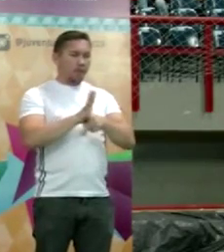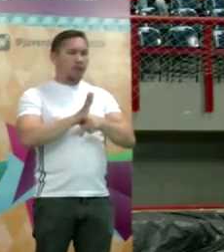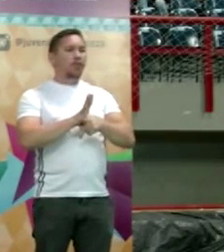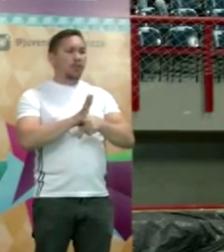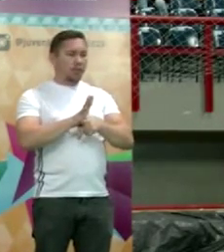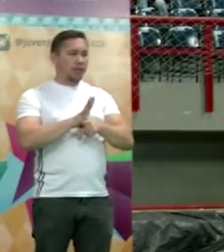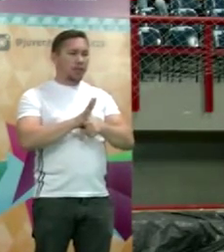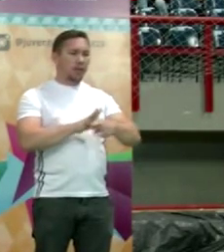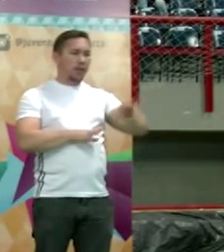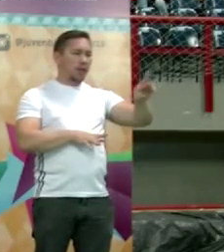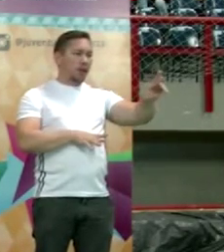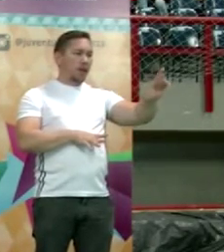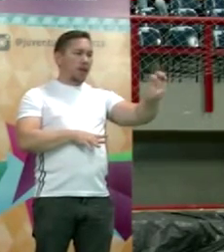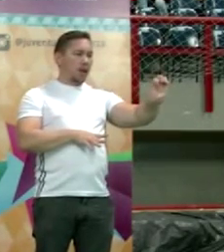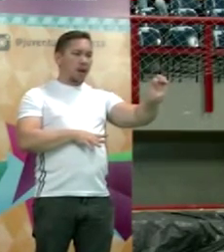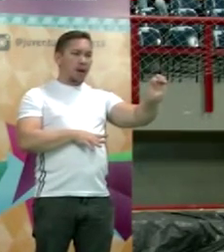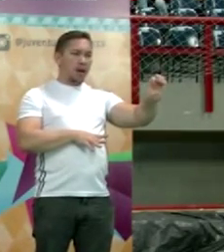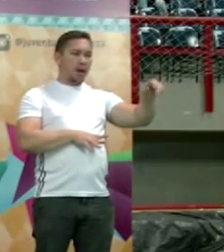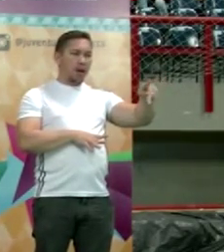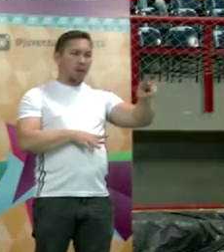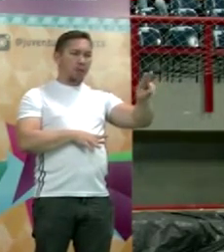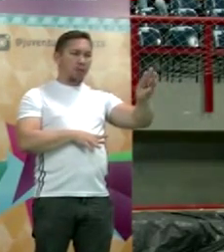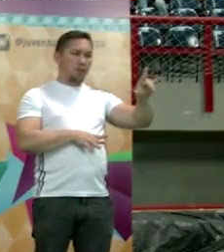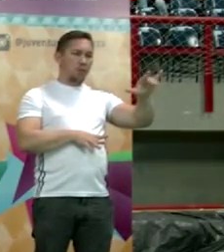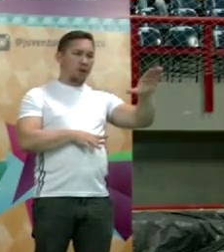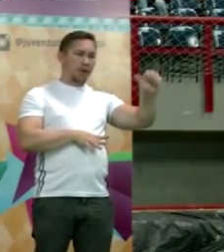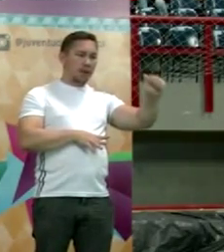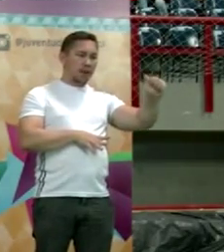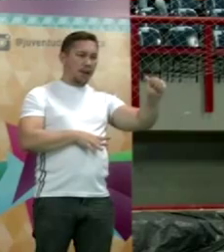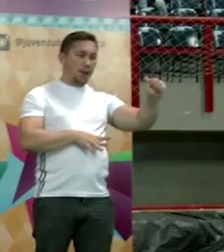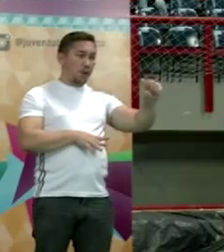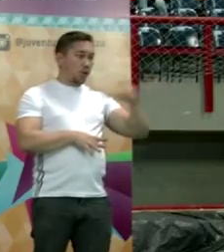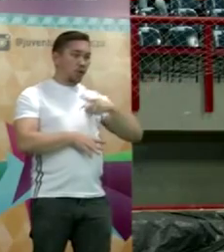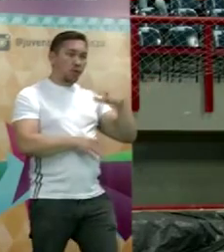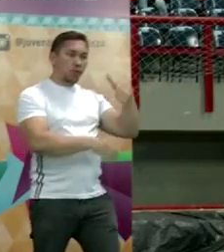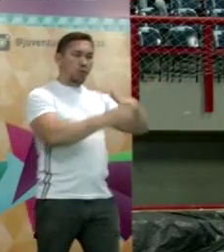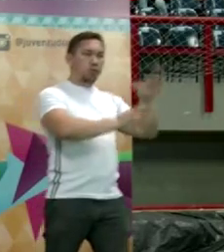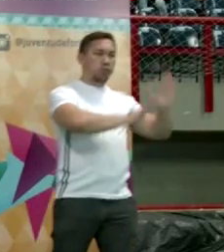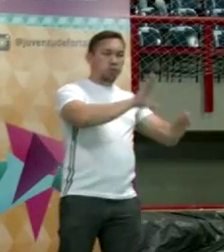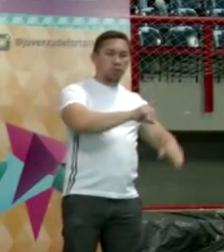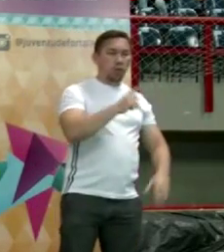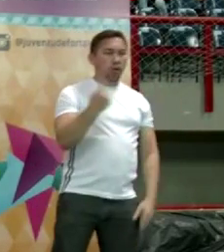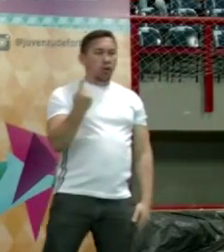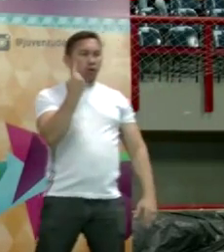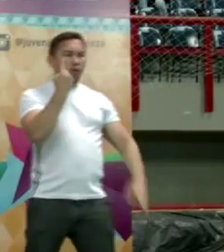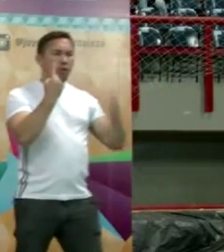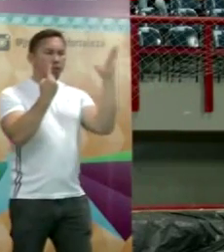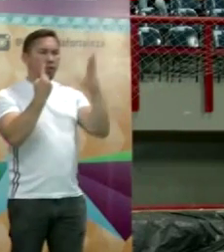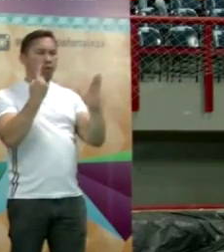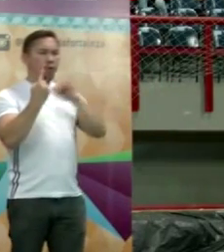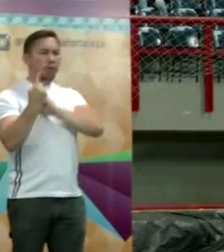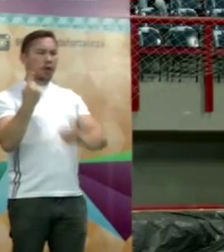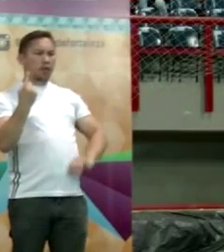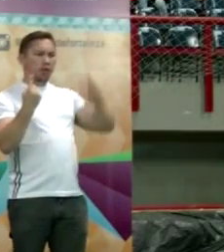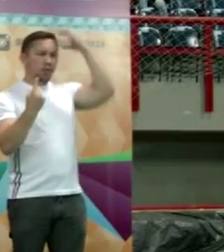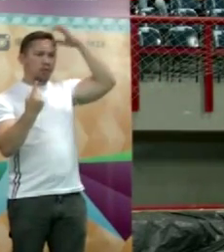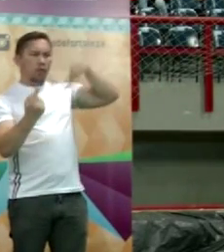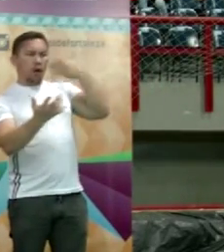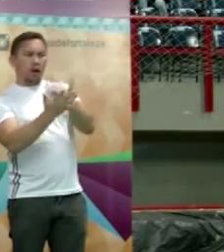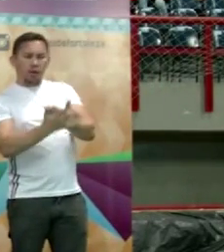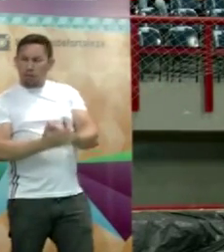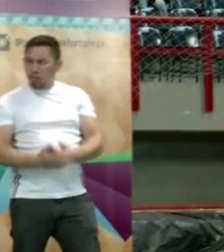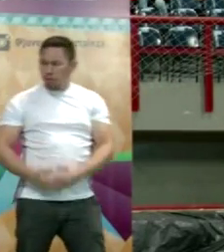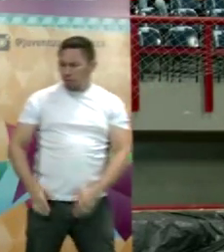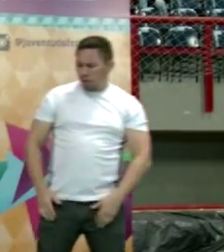repúblicas. Só o Brasil vai ser monarquia. Então, olharam com desconfiança.